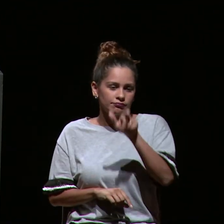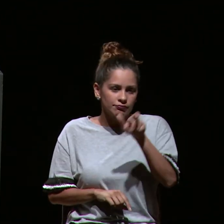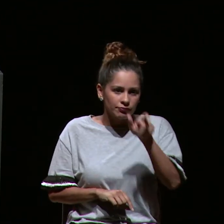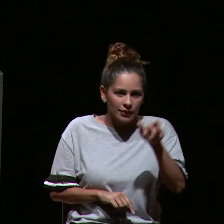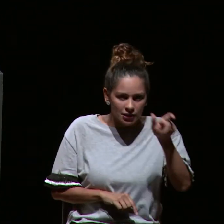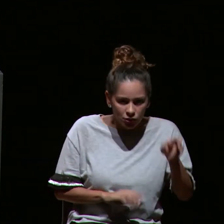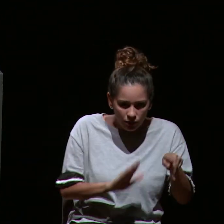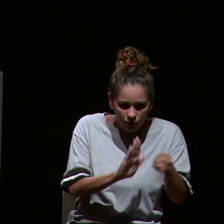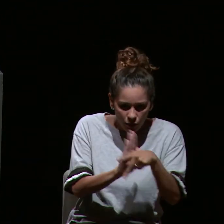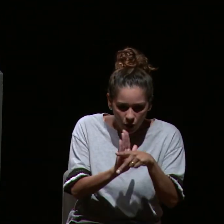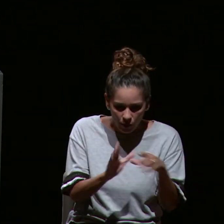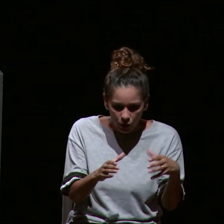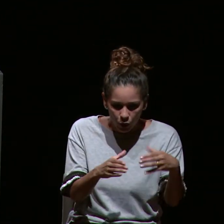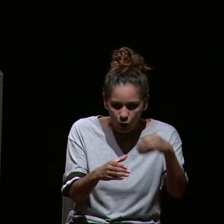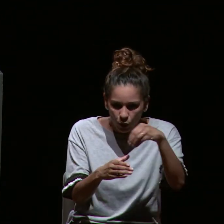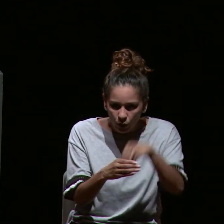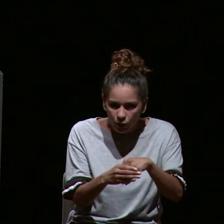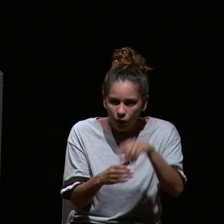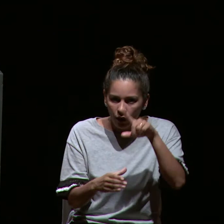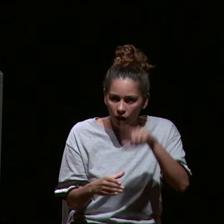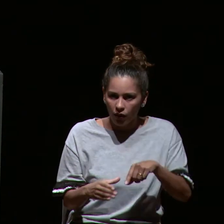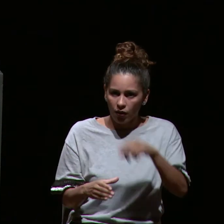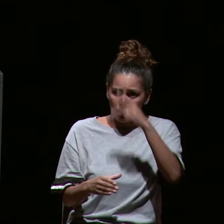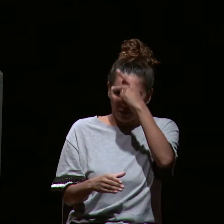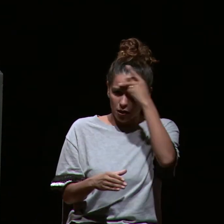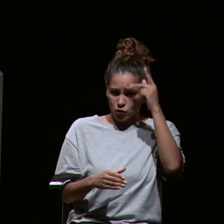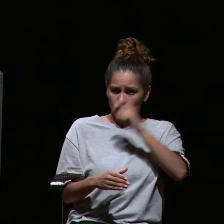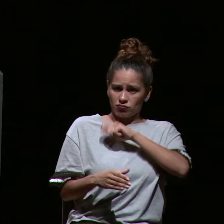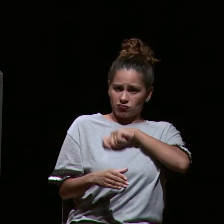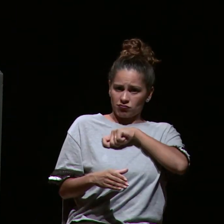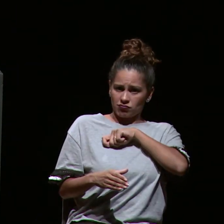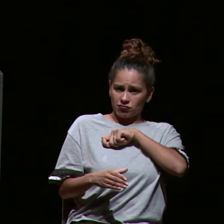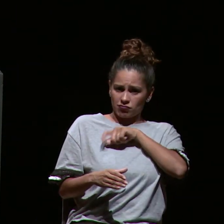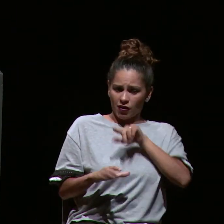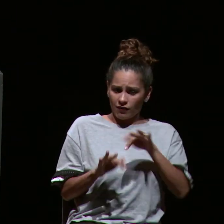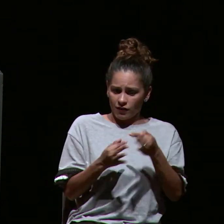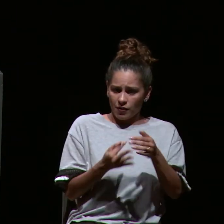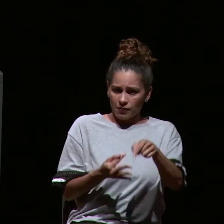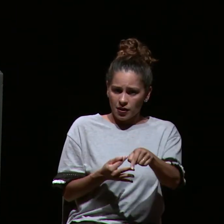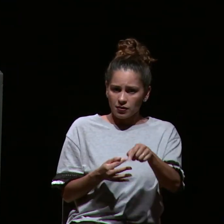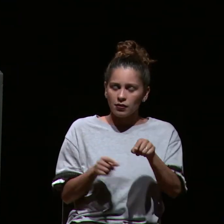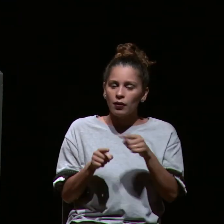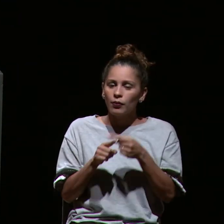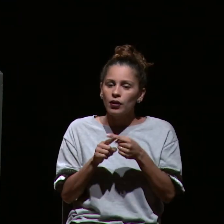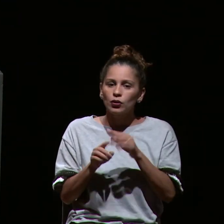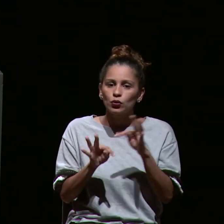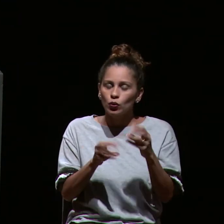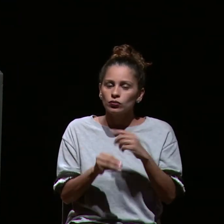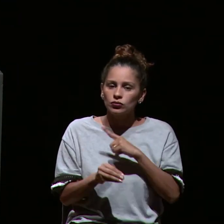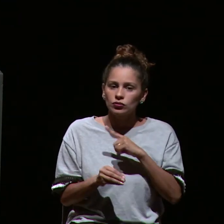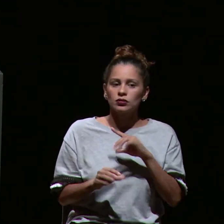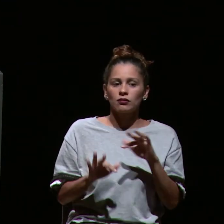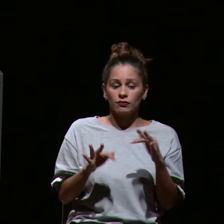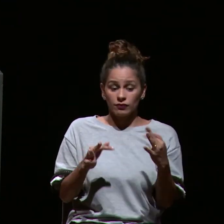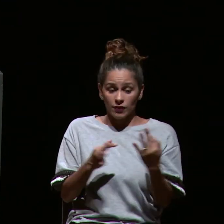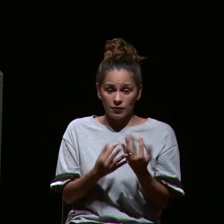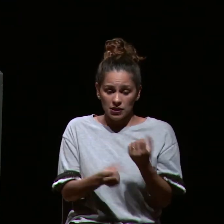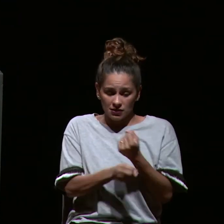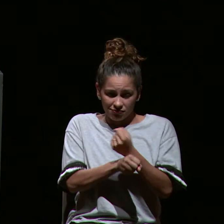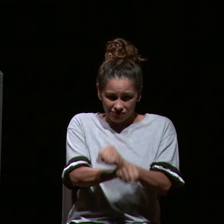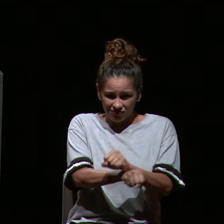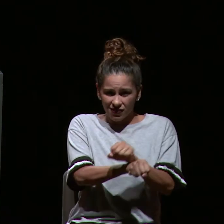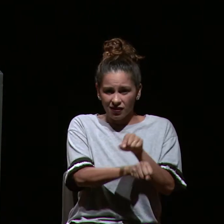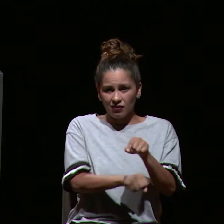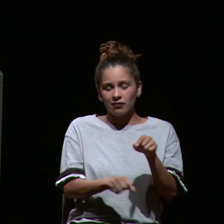próprias pessoas do grupo e suas famílias, todas as quais possuíam pessoas escravizadas ou eram, de alguma maneira, dependentes da